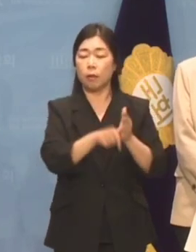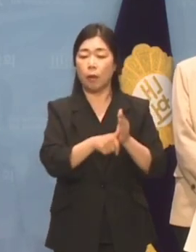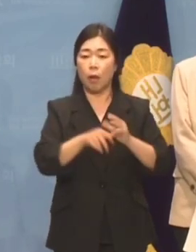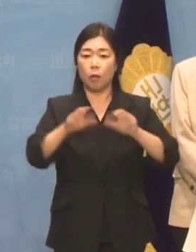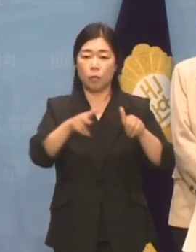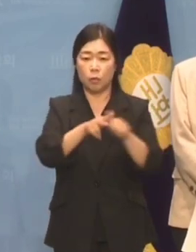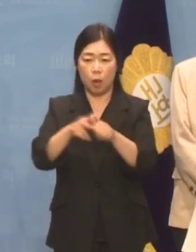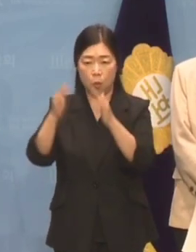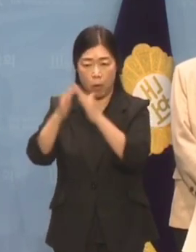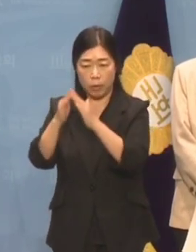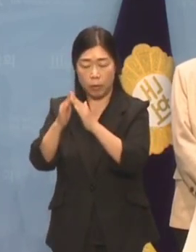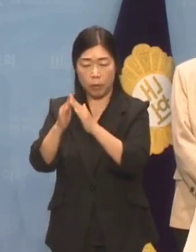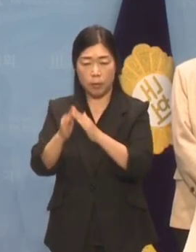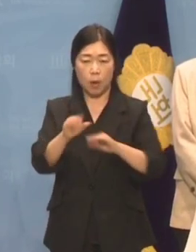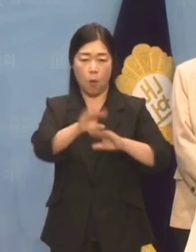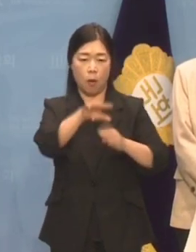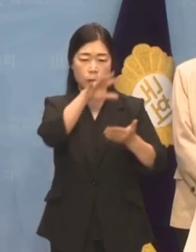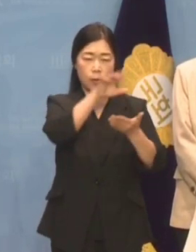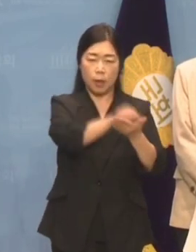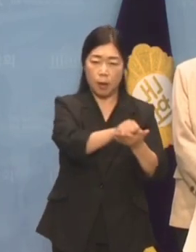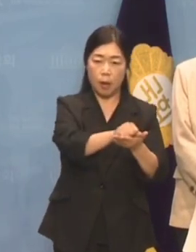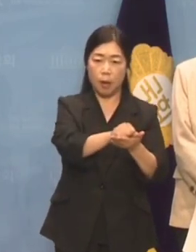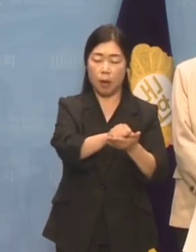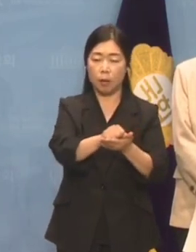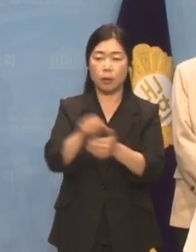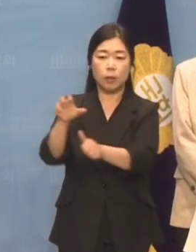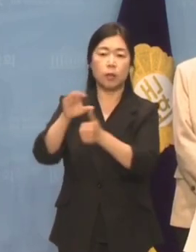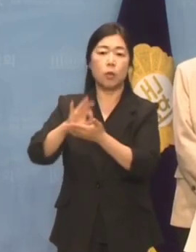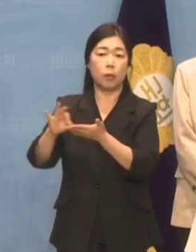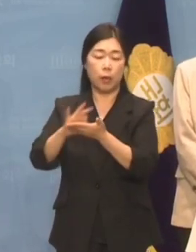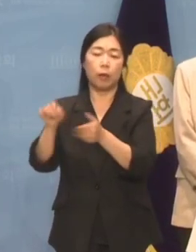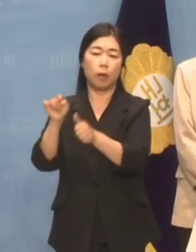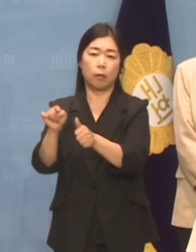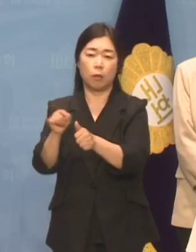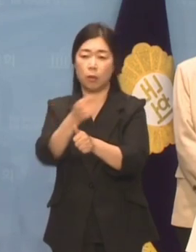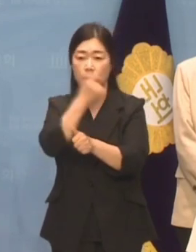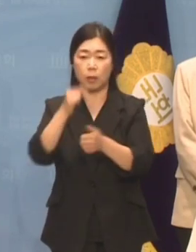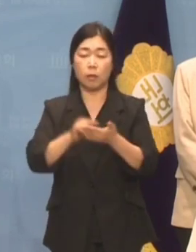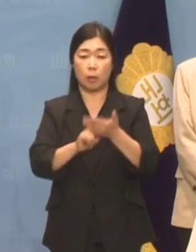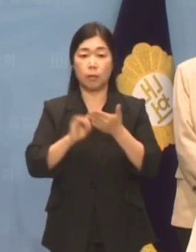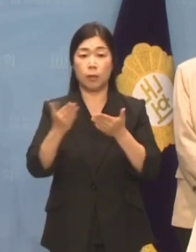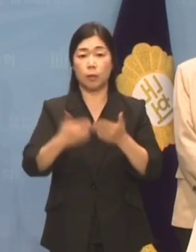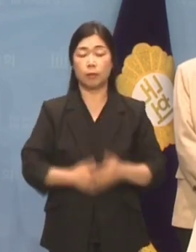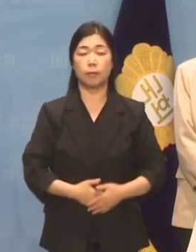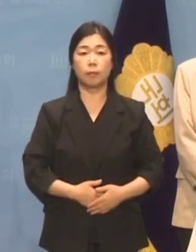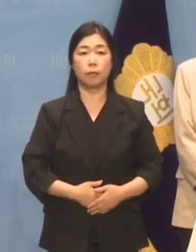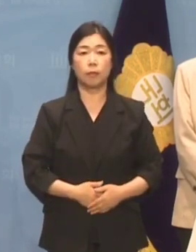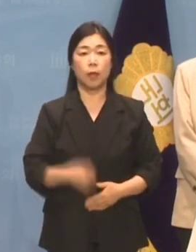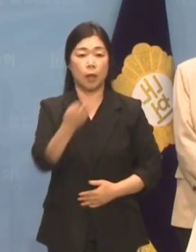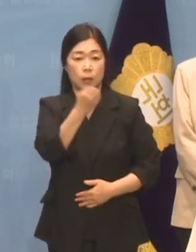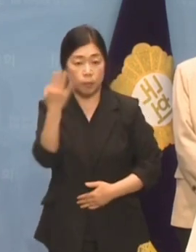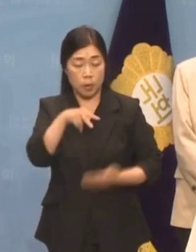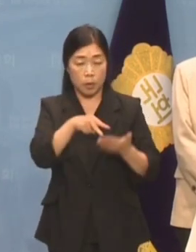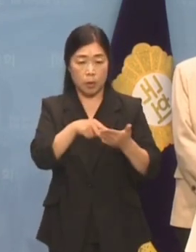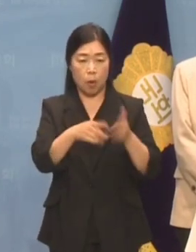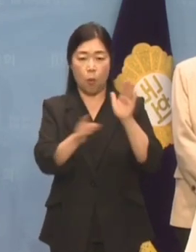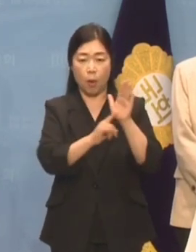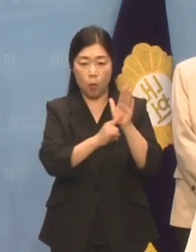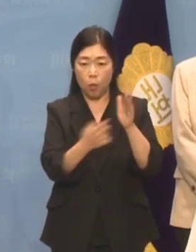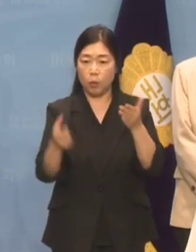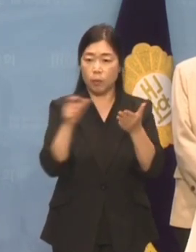국정원을 언론장악 도구로 이용했다는 사실이 드러났습니다. 국정원의 특정 일간지의 광고 수주